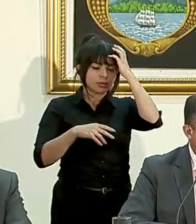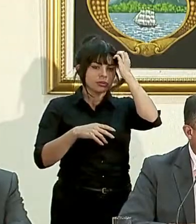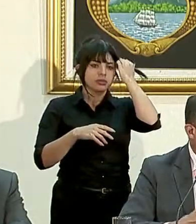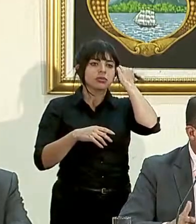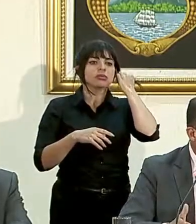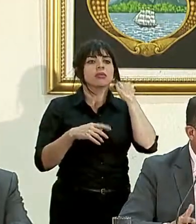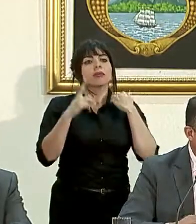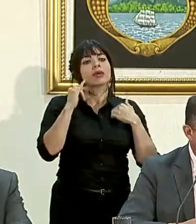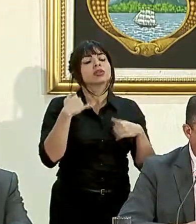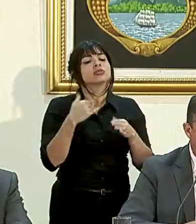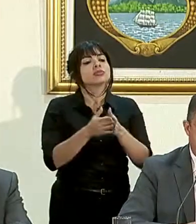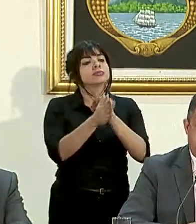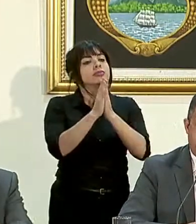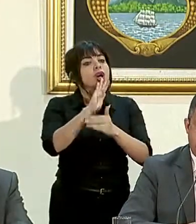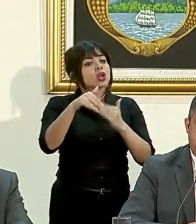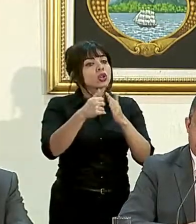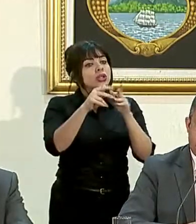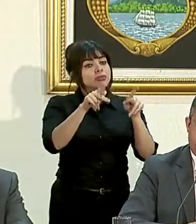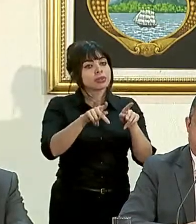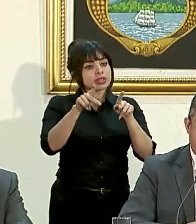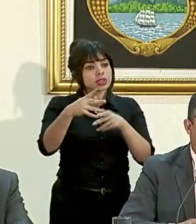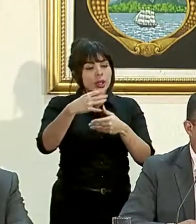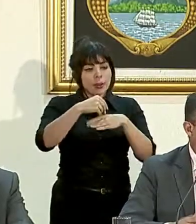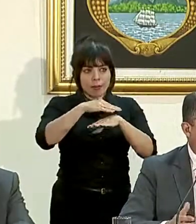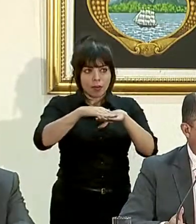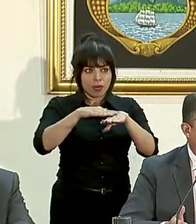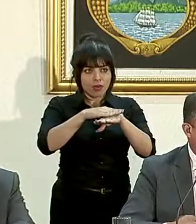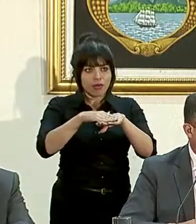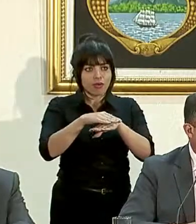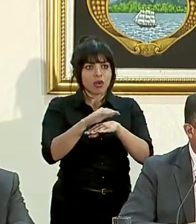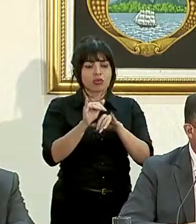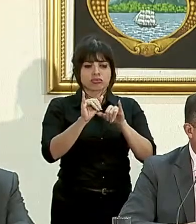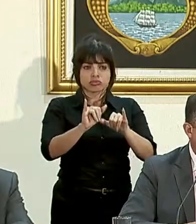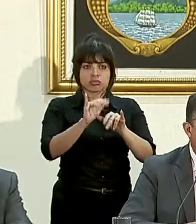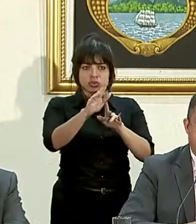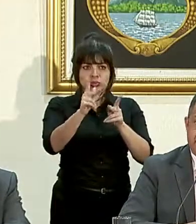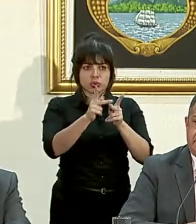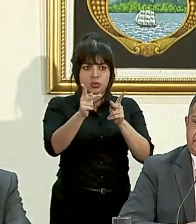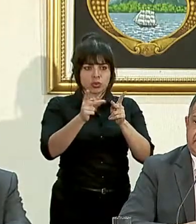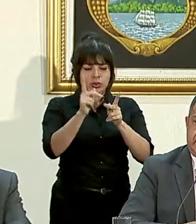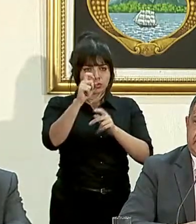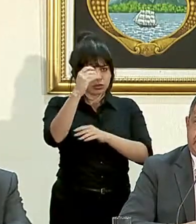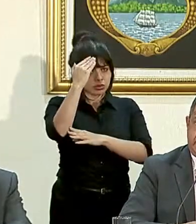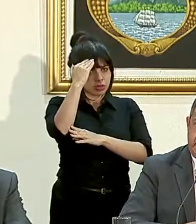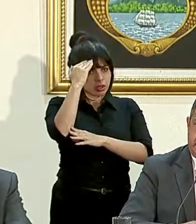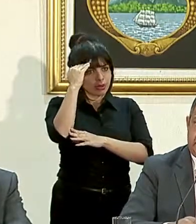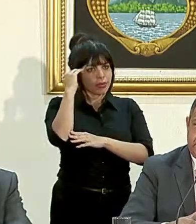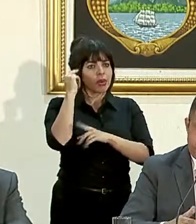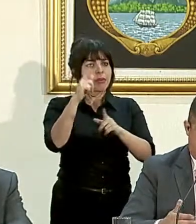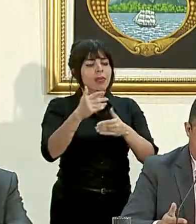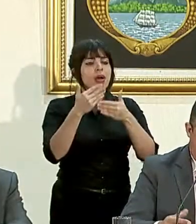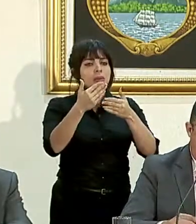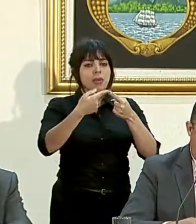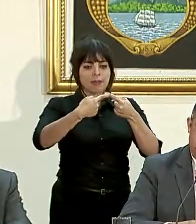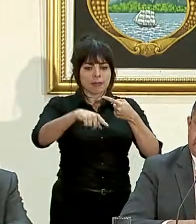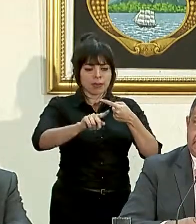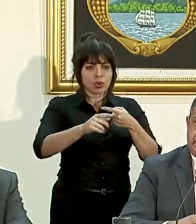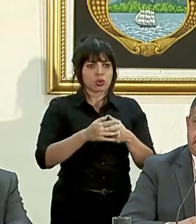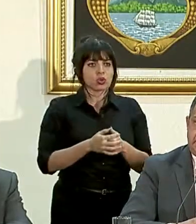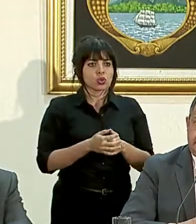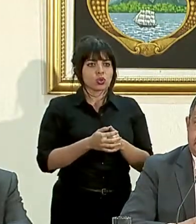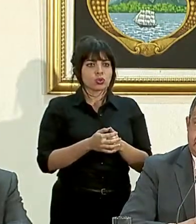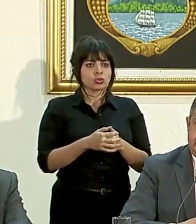tanto, solicito a todas esas personas que por favor se mantengan en sus cargos, sabiendo que se les hará llegar muy pronto